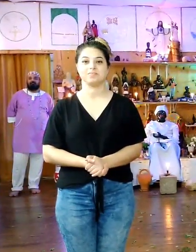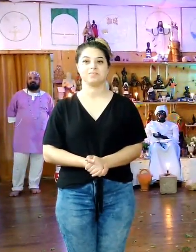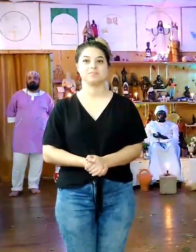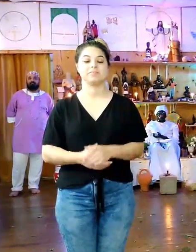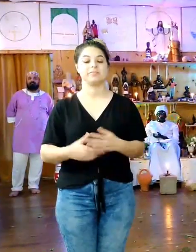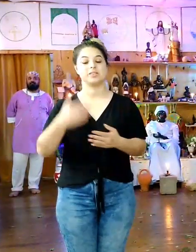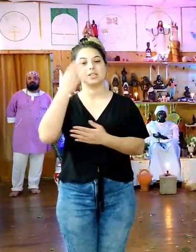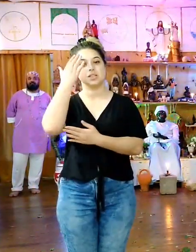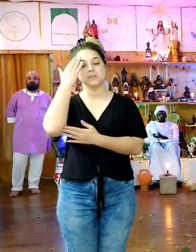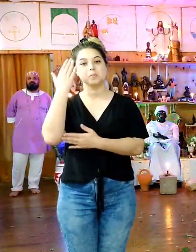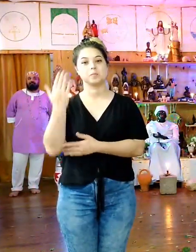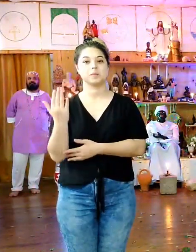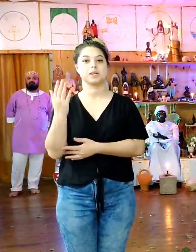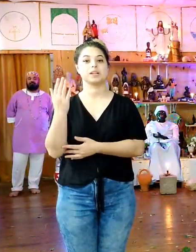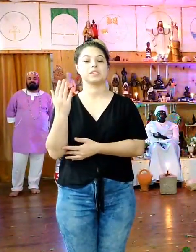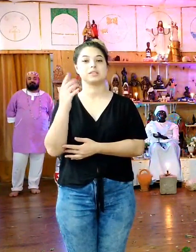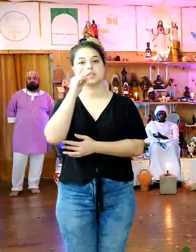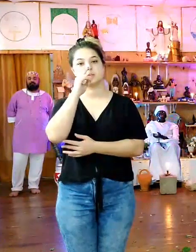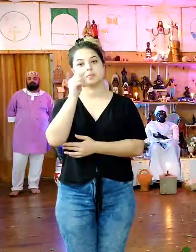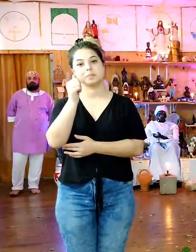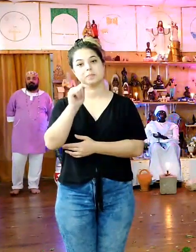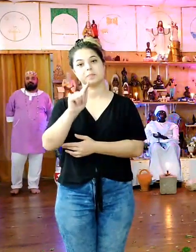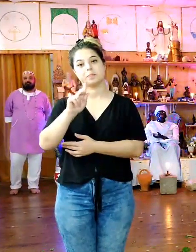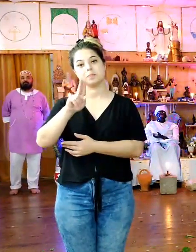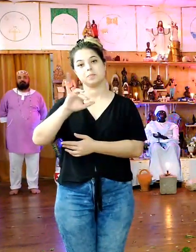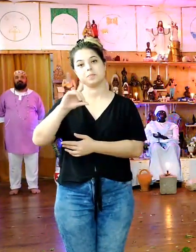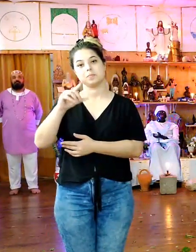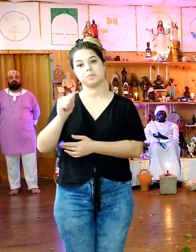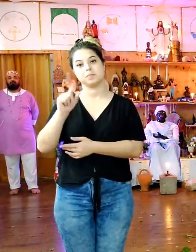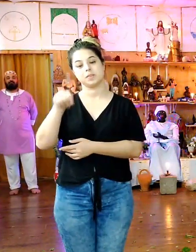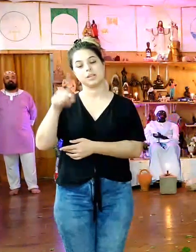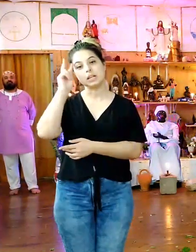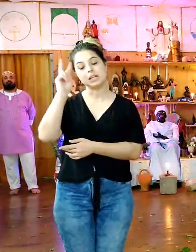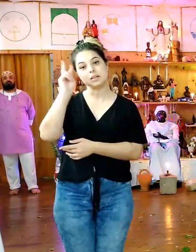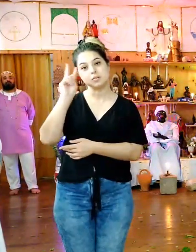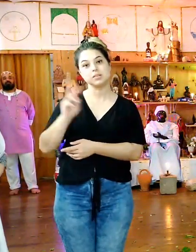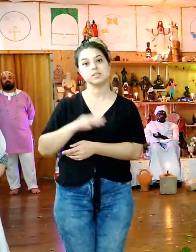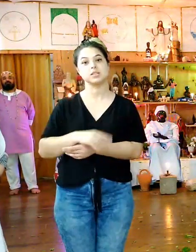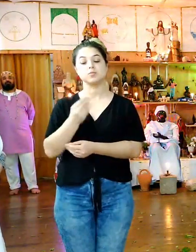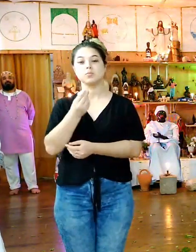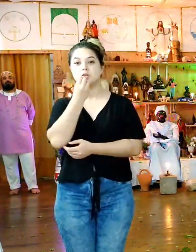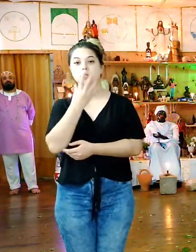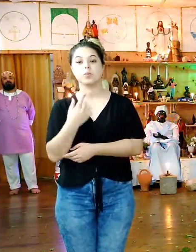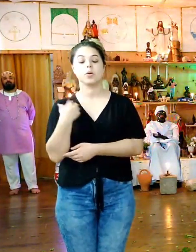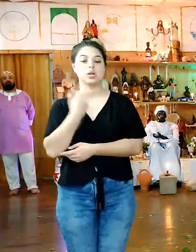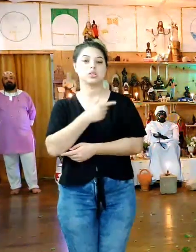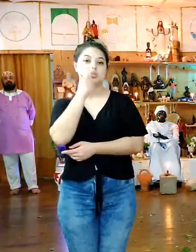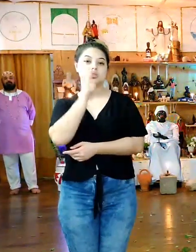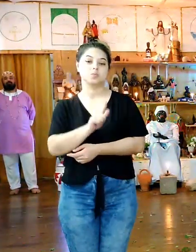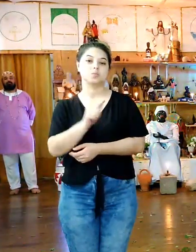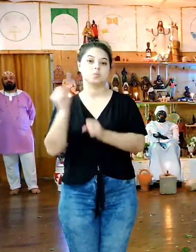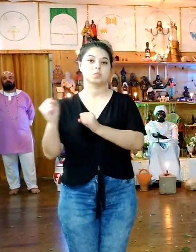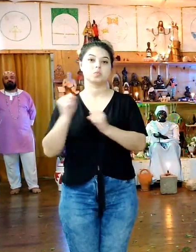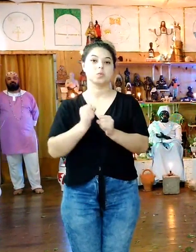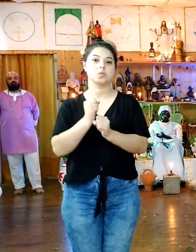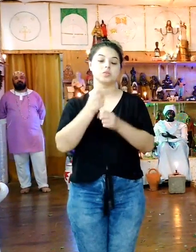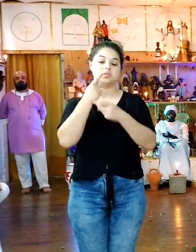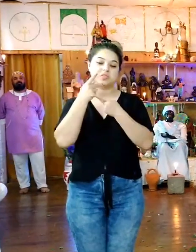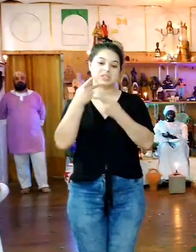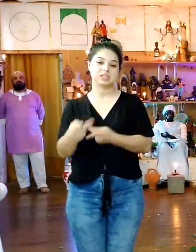passando. Muito obrigado, mãe Águida, por essa lembrança. É tão bom a gente poder visitar